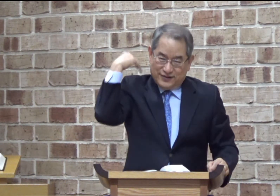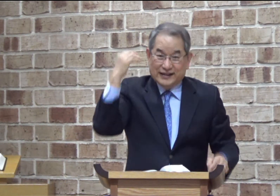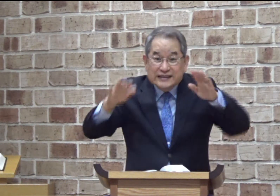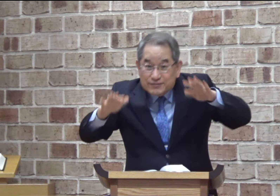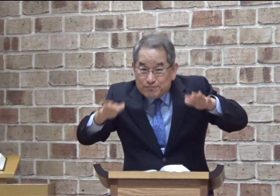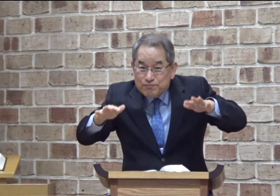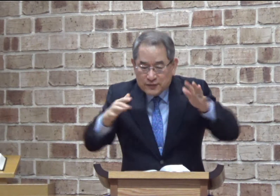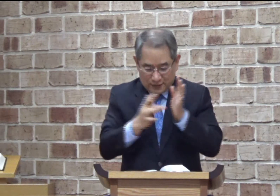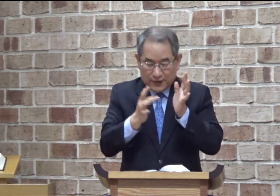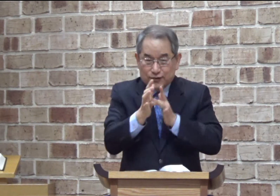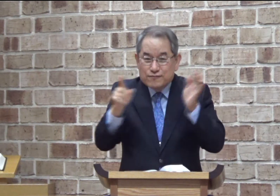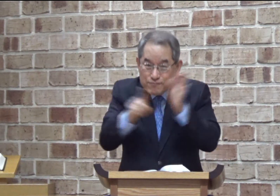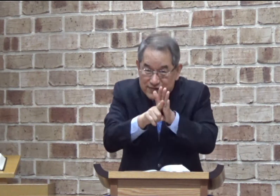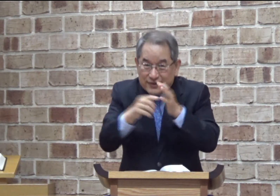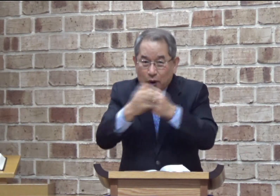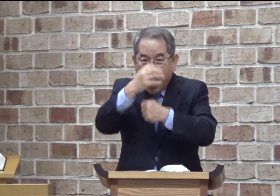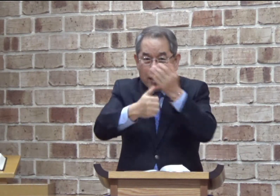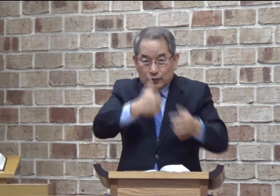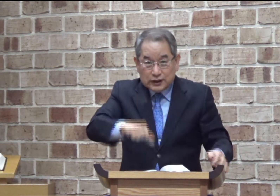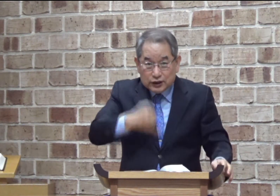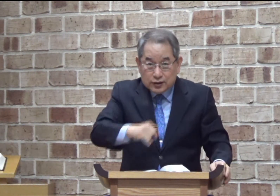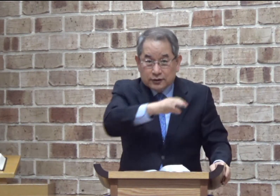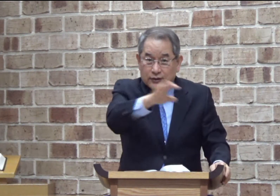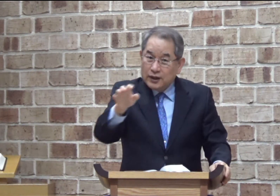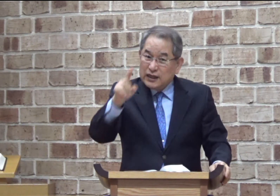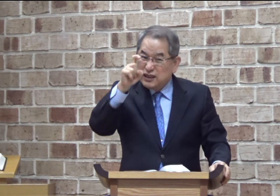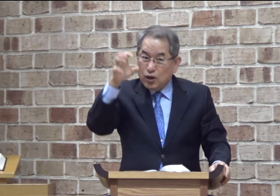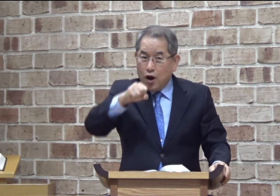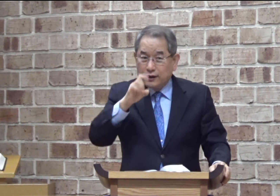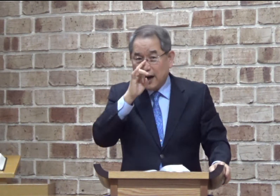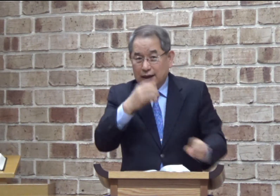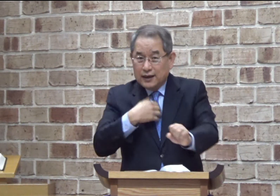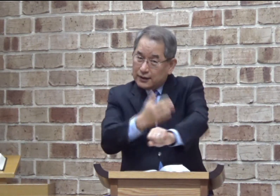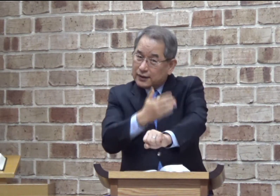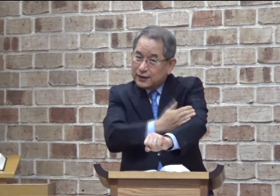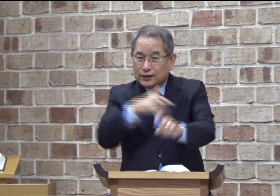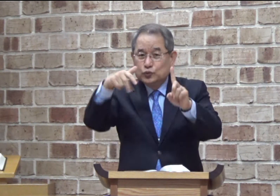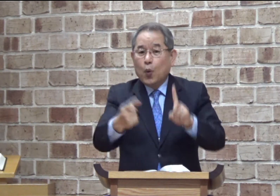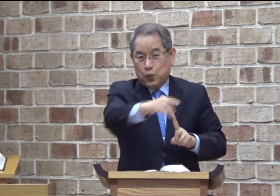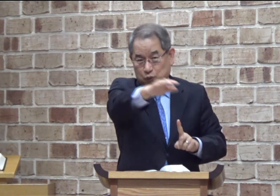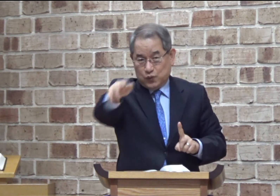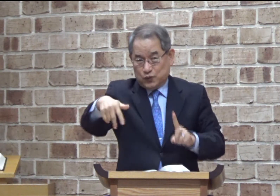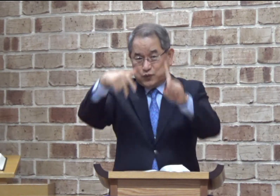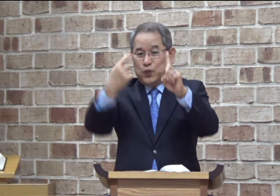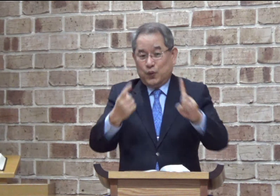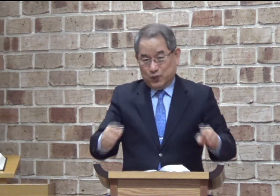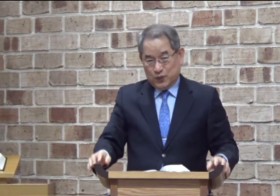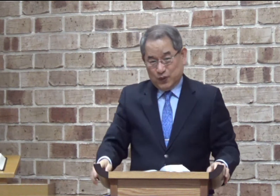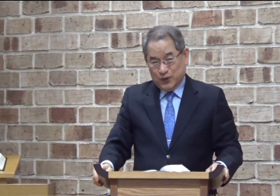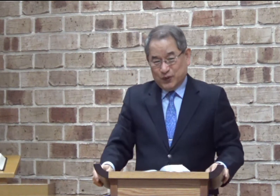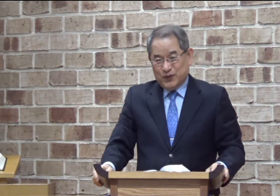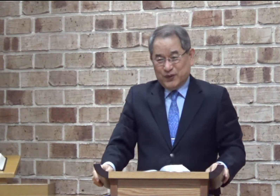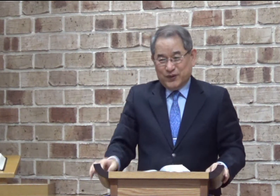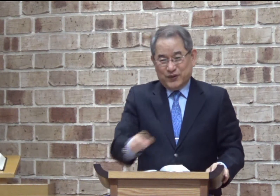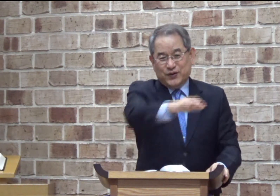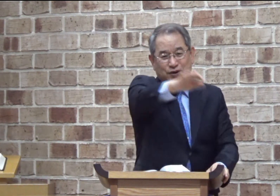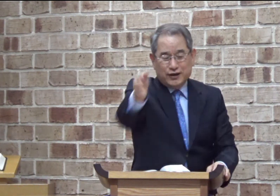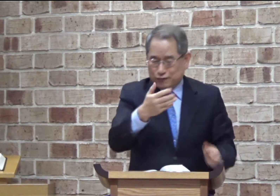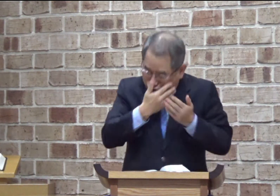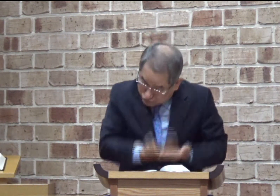없었을 것입니다. 그러나 예수님을 믿고 하나님의 자녀가 된 여러분들은 10억이 아니라 1조 이상의 가치를